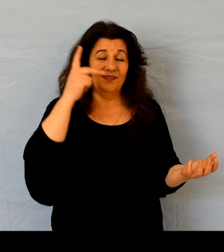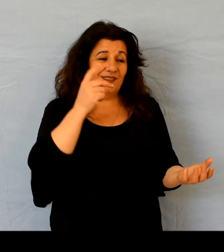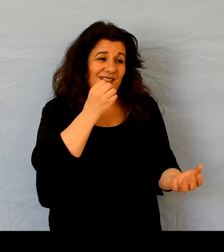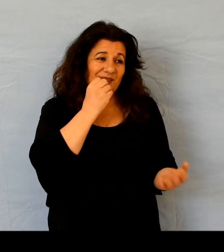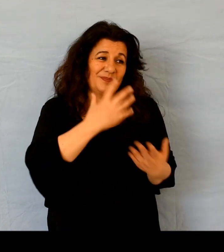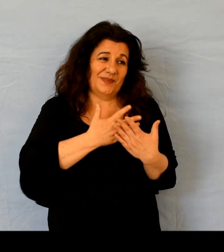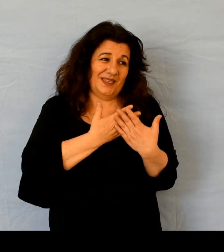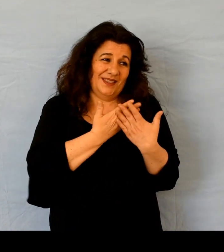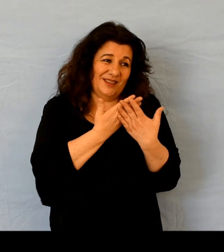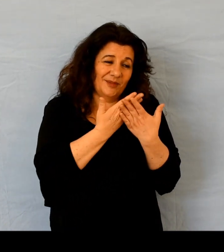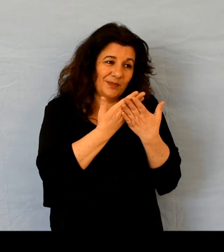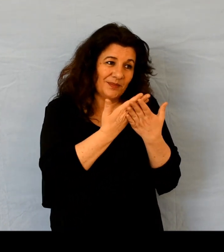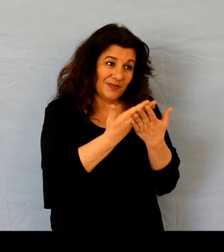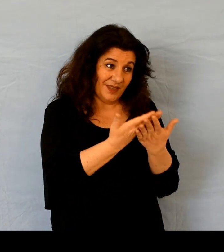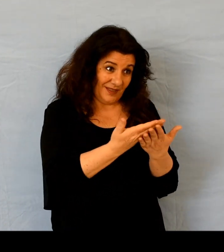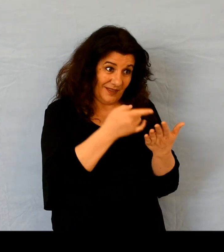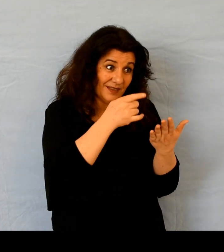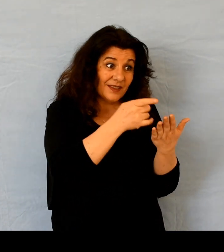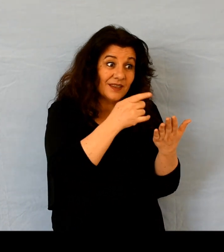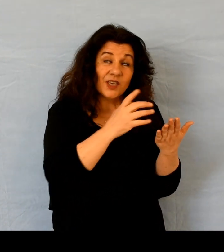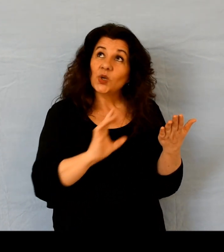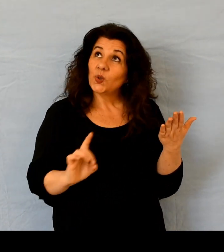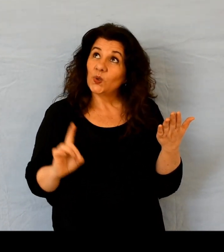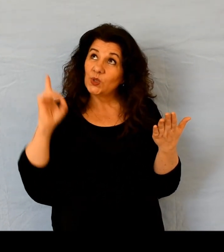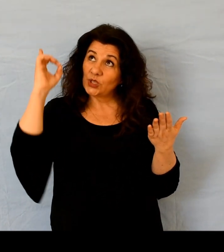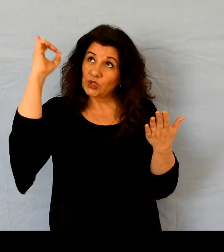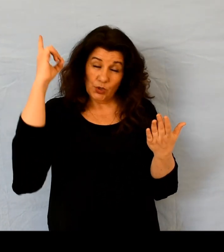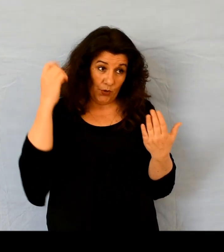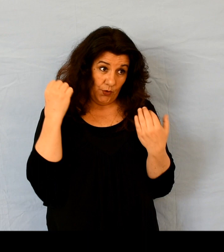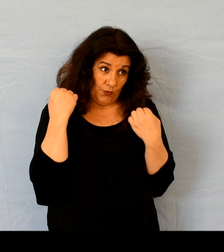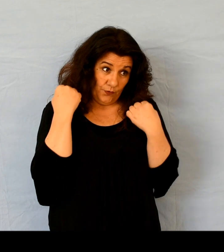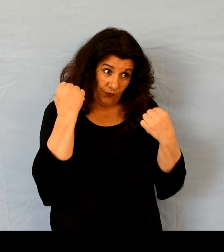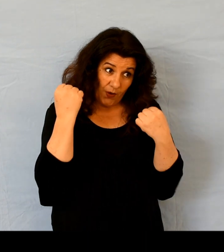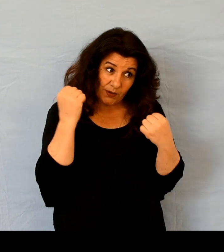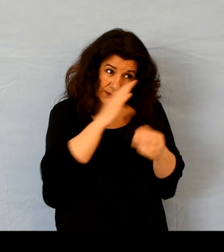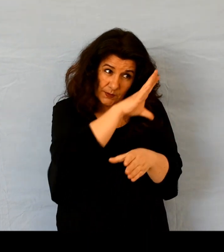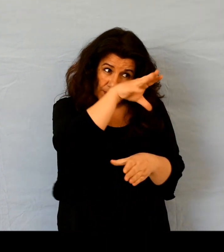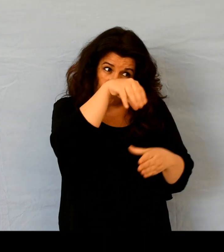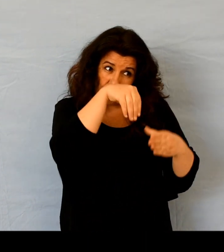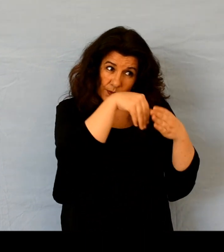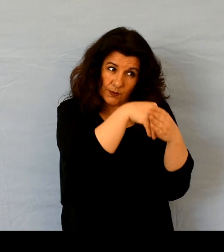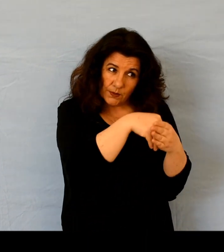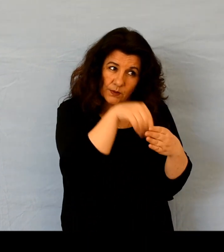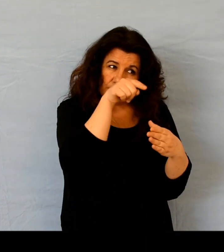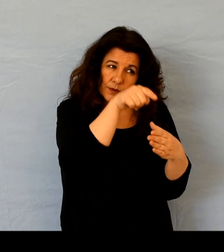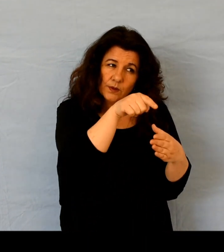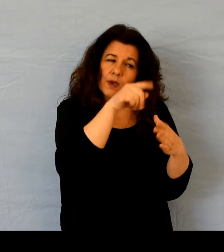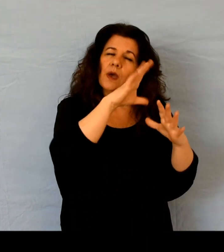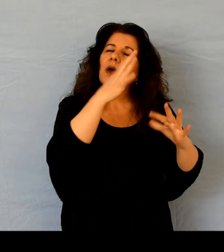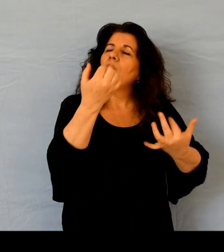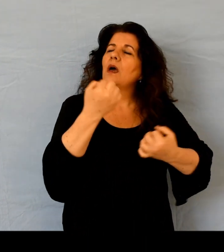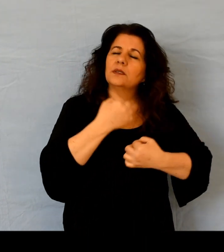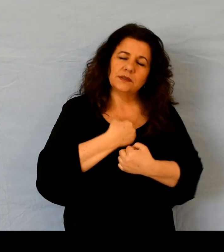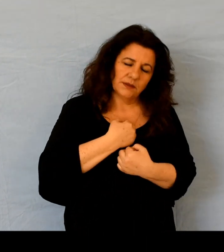avec la force de Dieu, prends ta part des souffrances liées à l'annonce de l'Évangile.